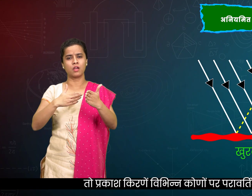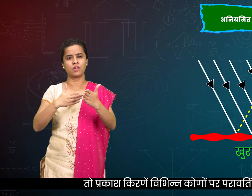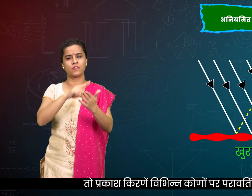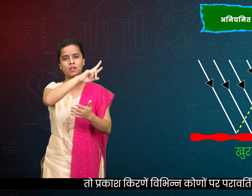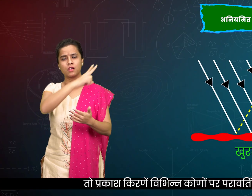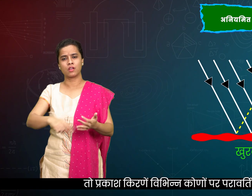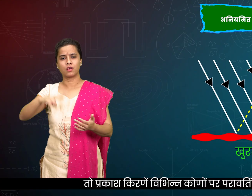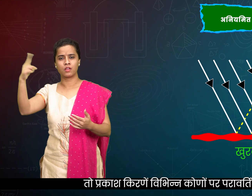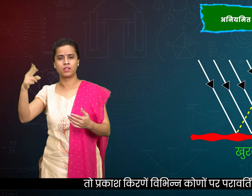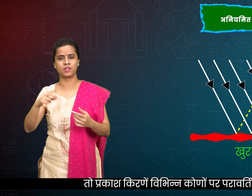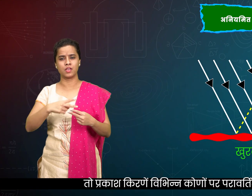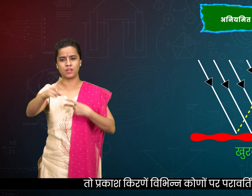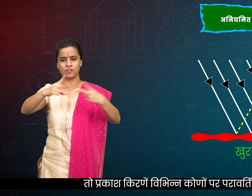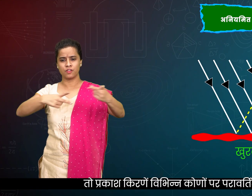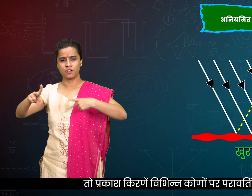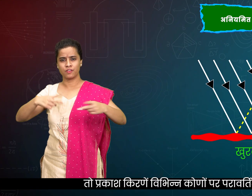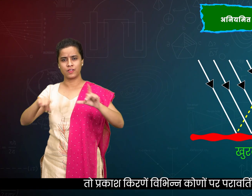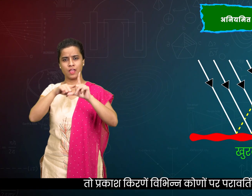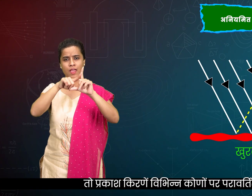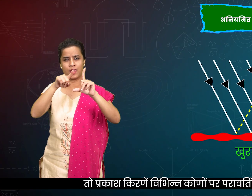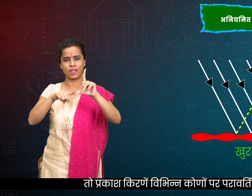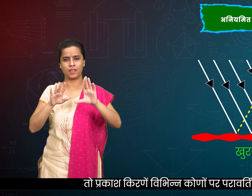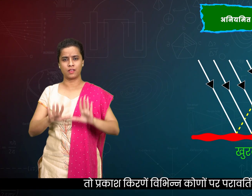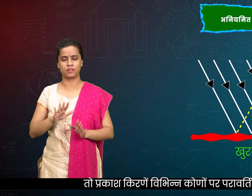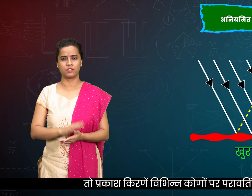पर परिवर्तित होती है।